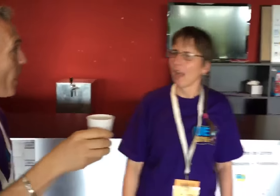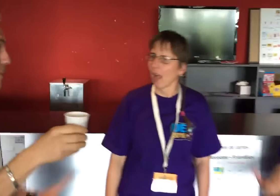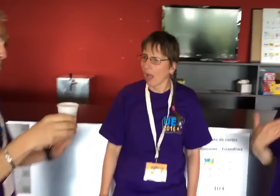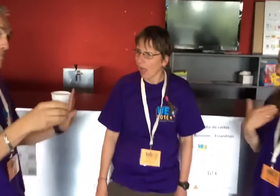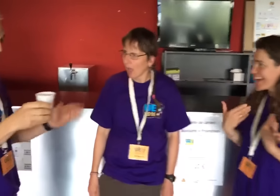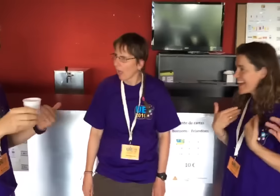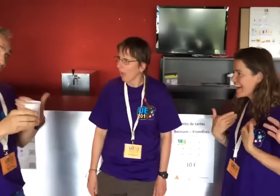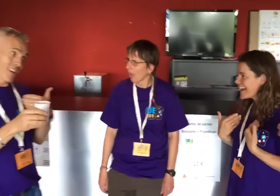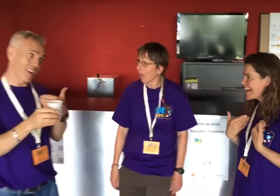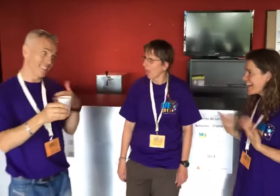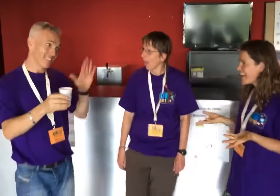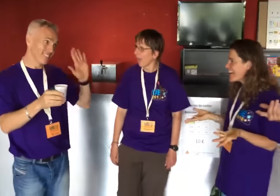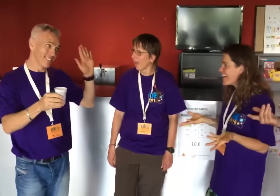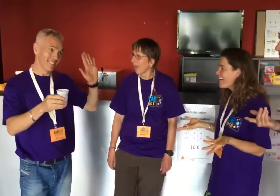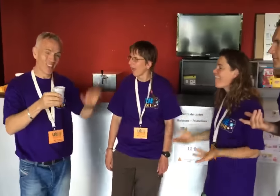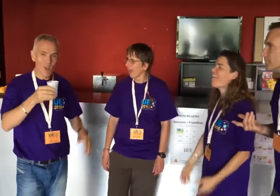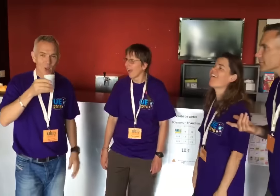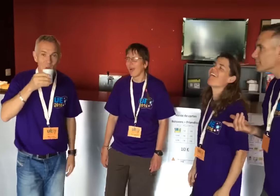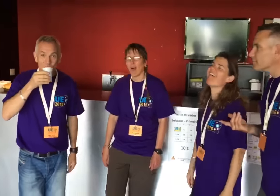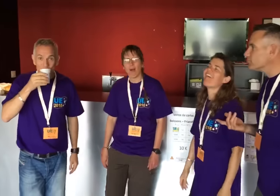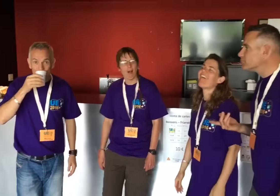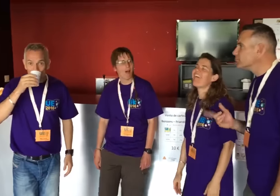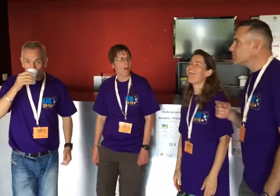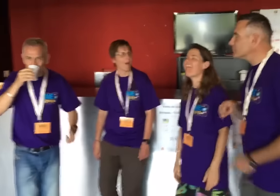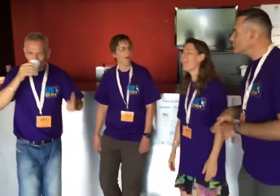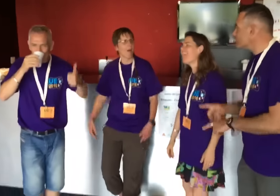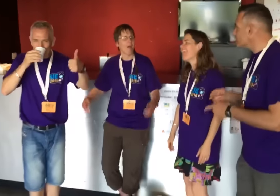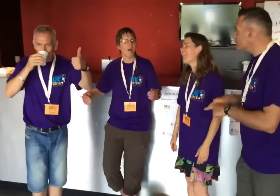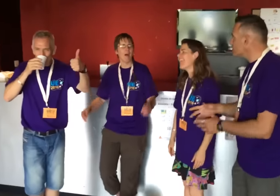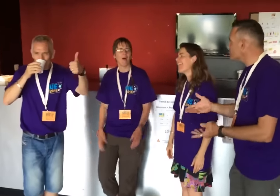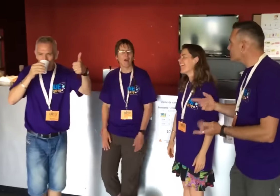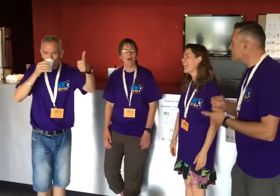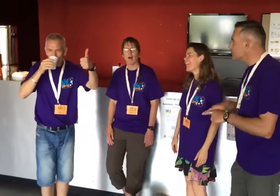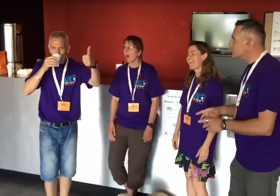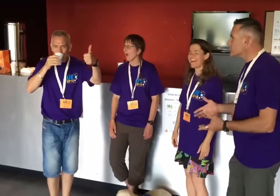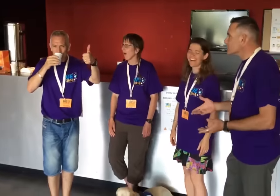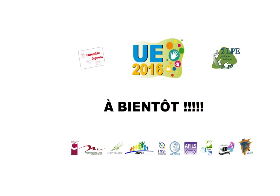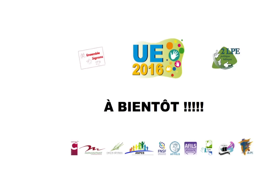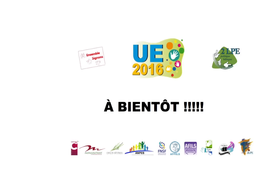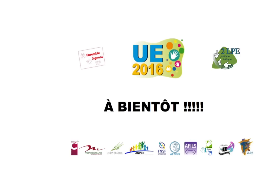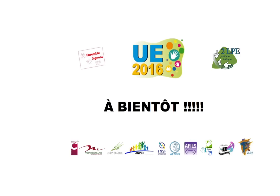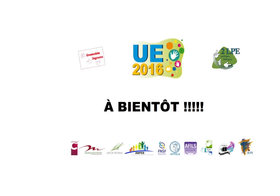Bye, Lou!